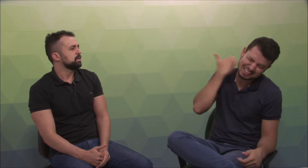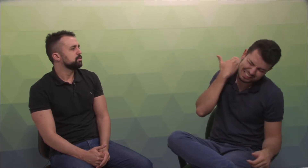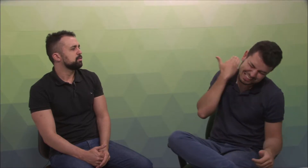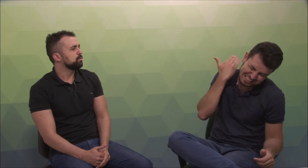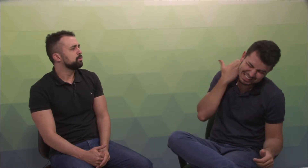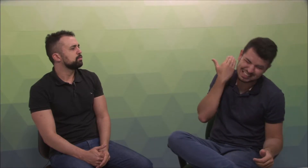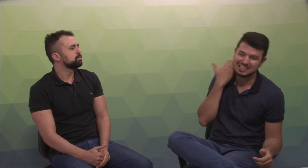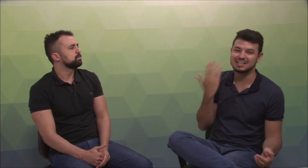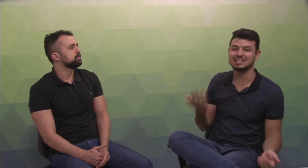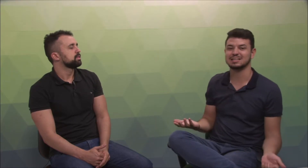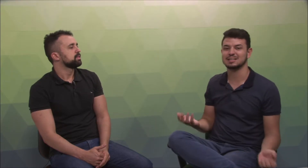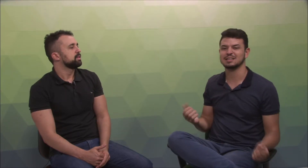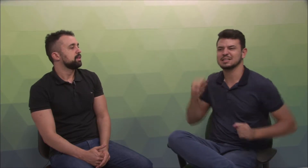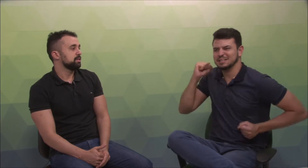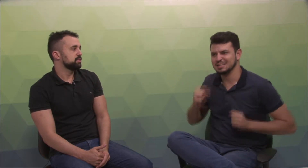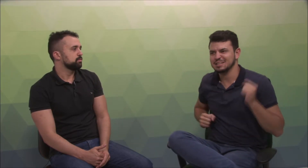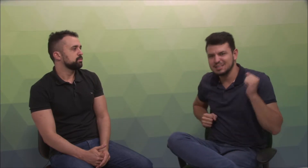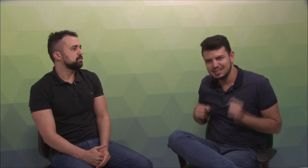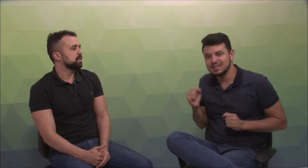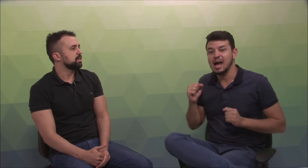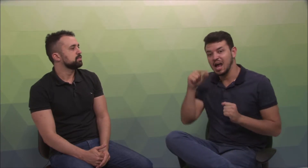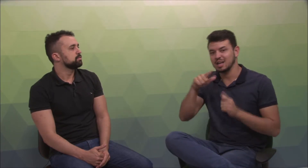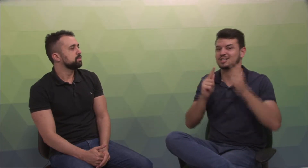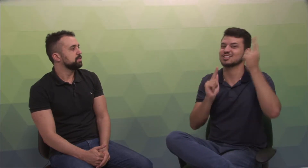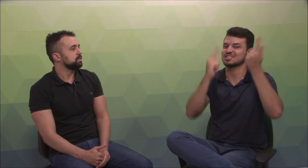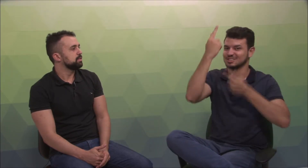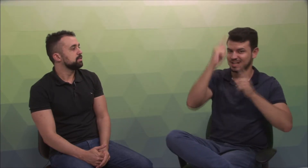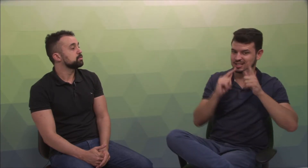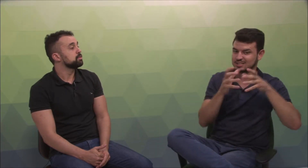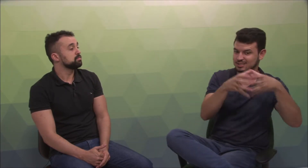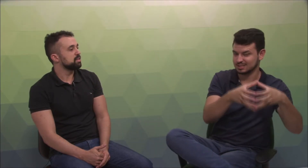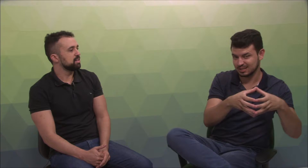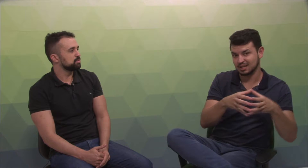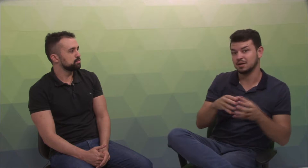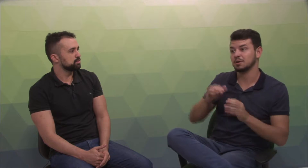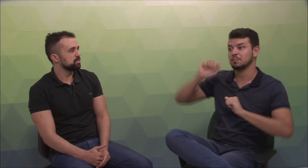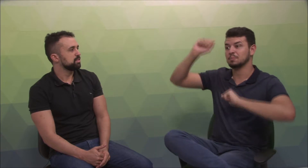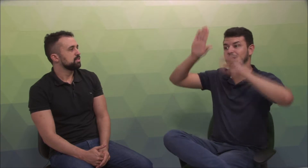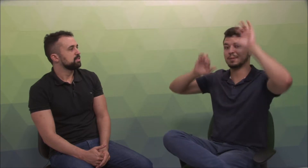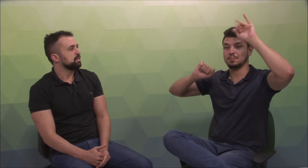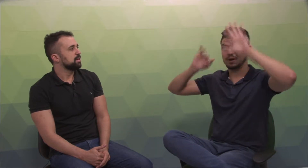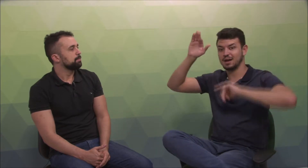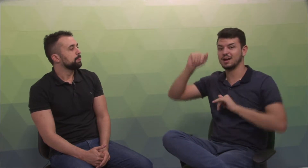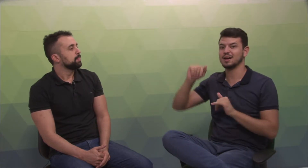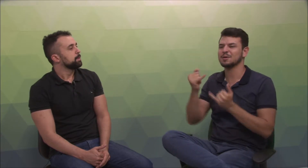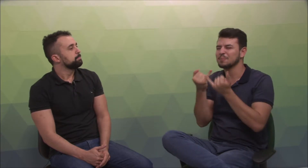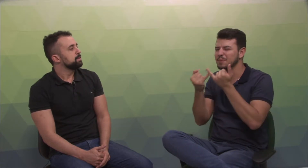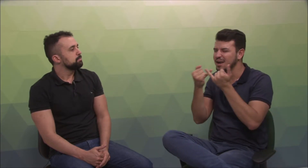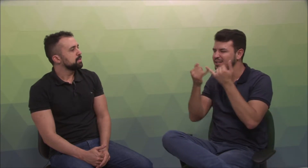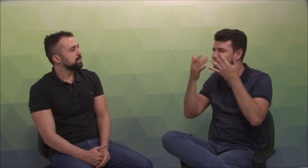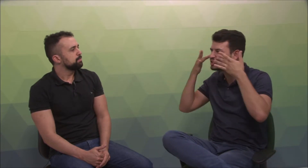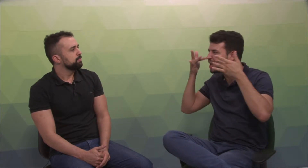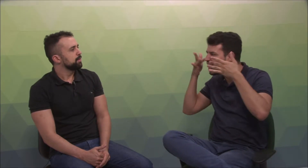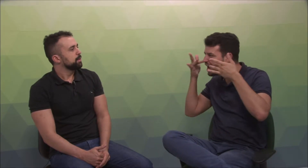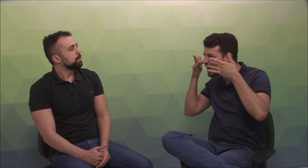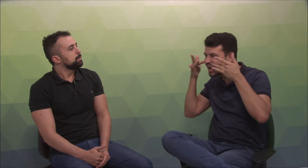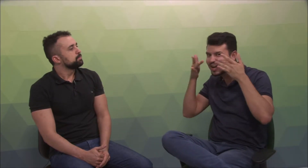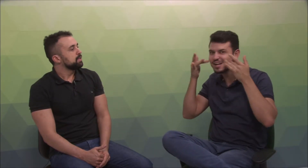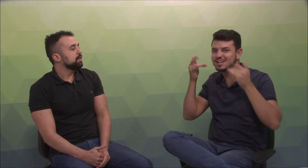isso é outro, né? Esse é um outro gesto. Isso são gestos, né? Mímica, né,